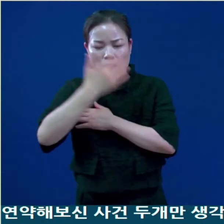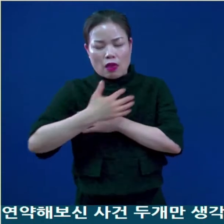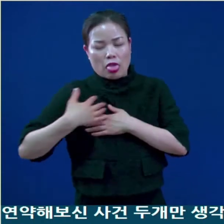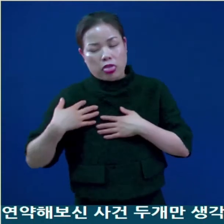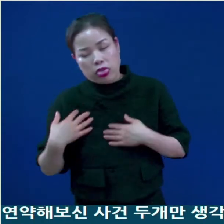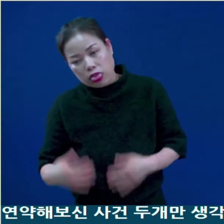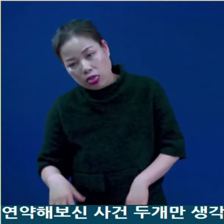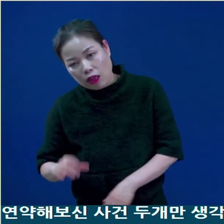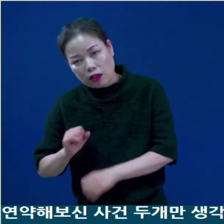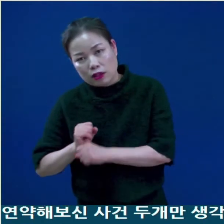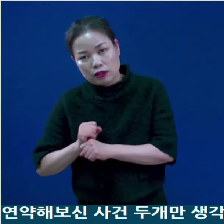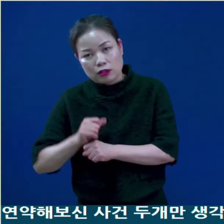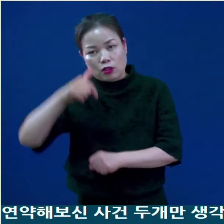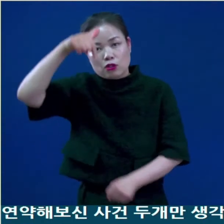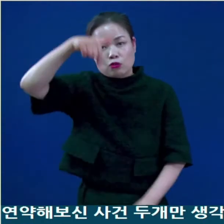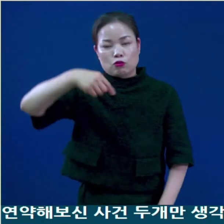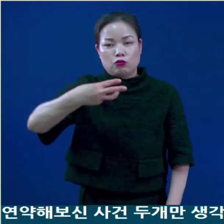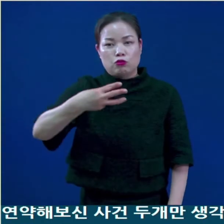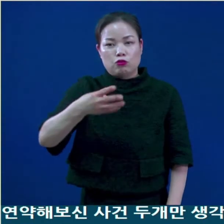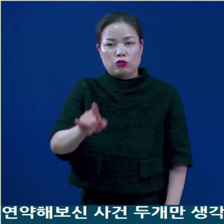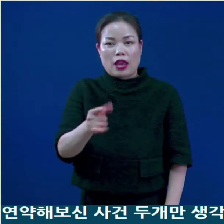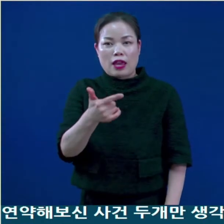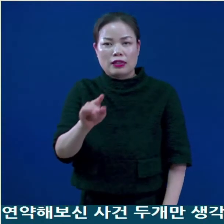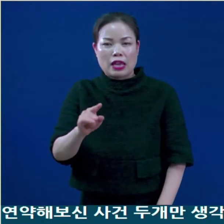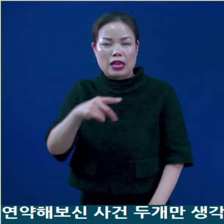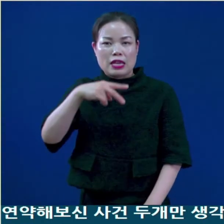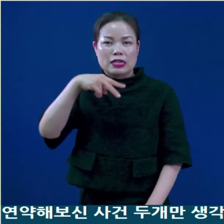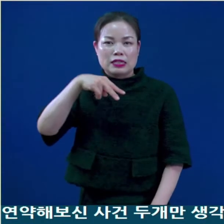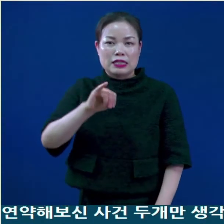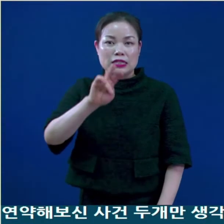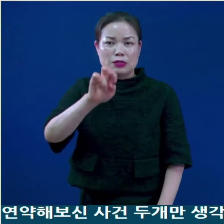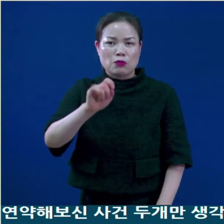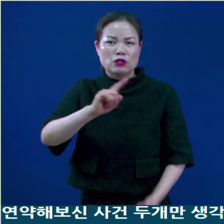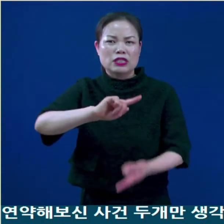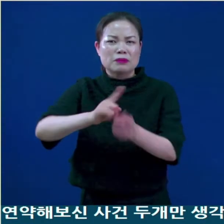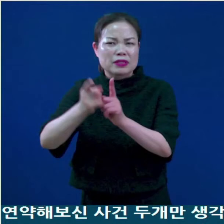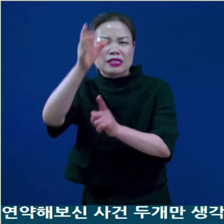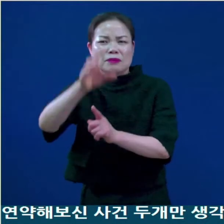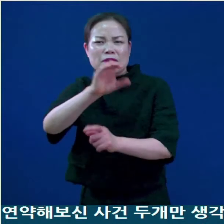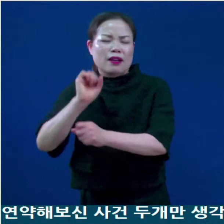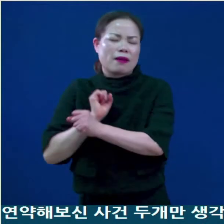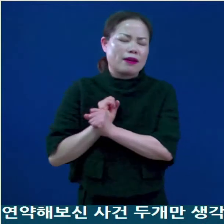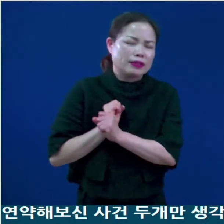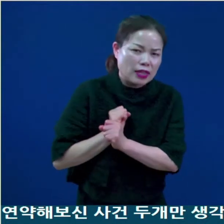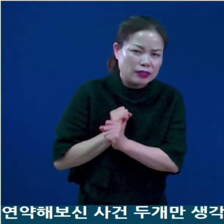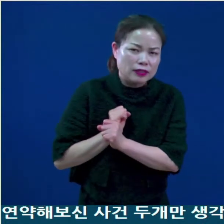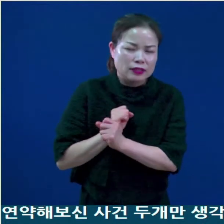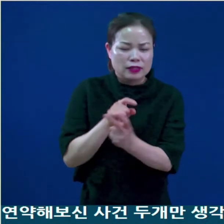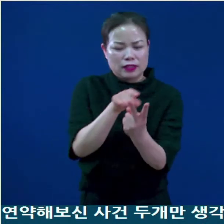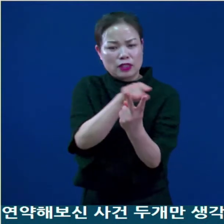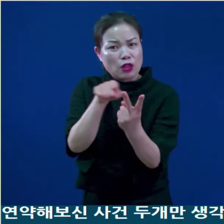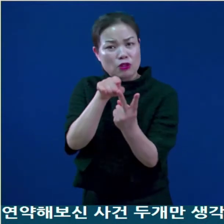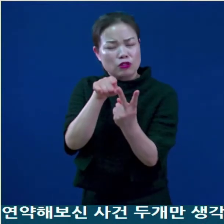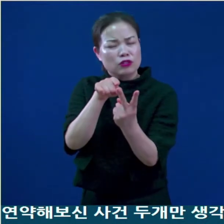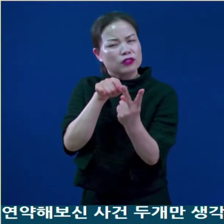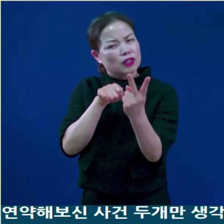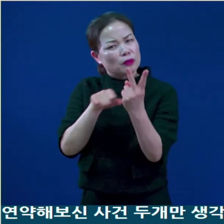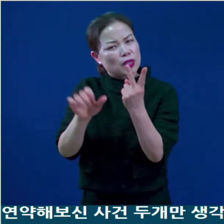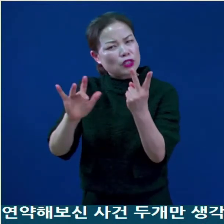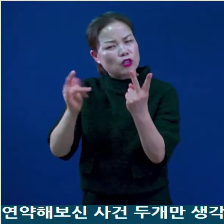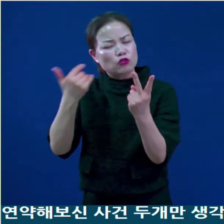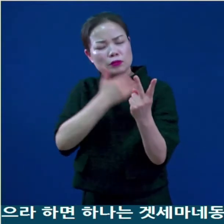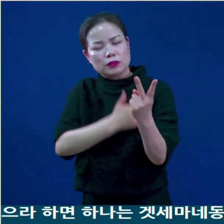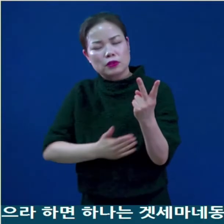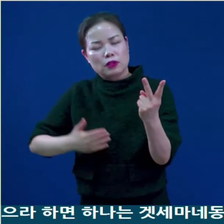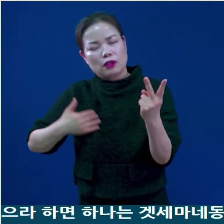붙여서 구레네 시몬이 십자가를 대신 져준 거예요. 이 2가지가 대표적으로 예수님이